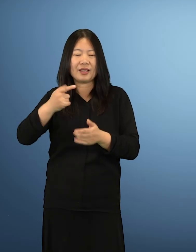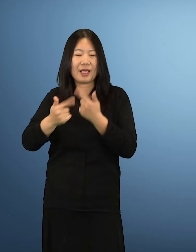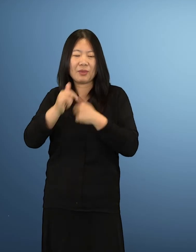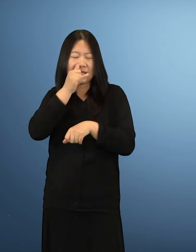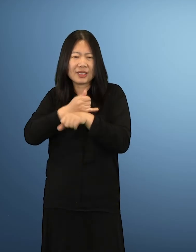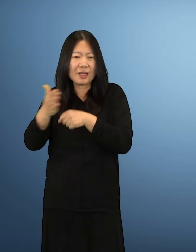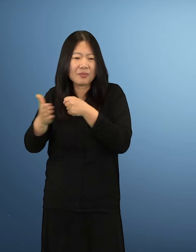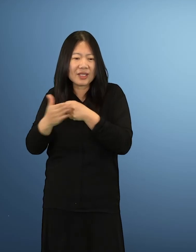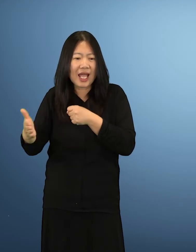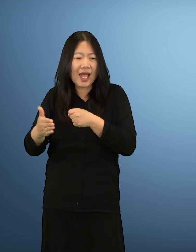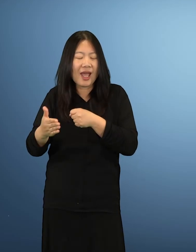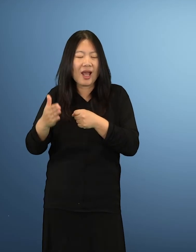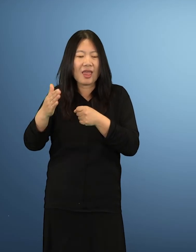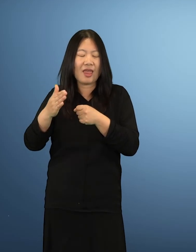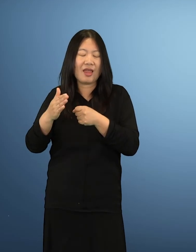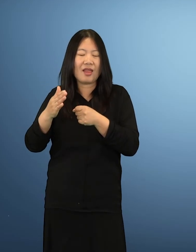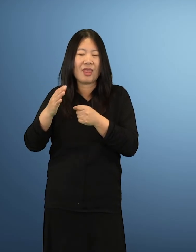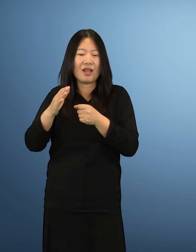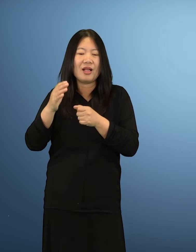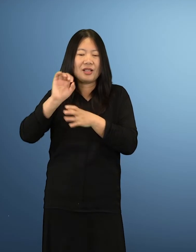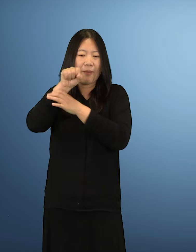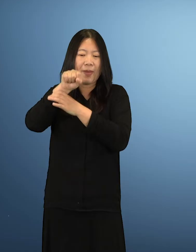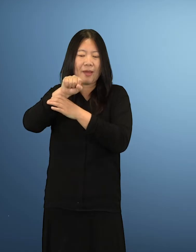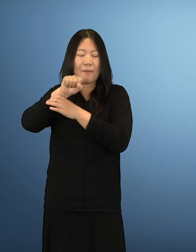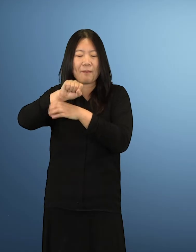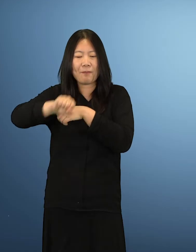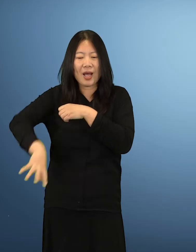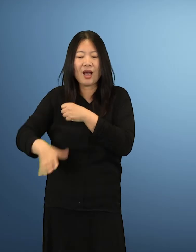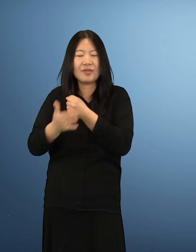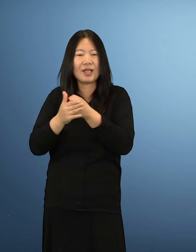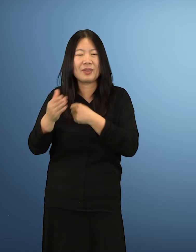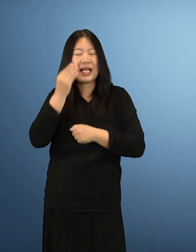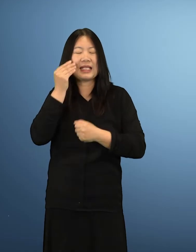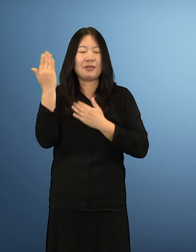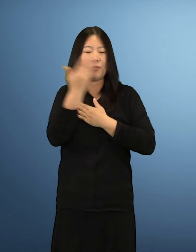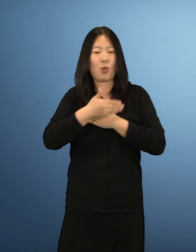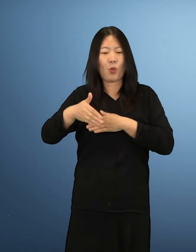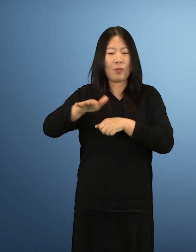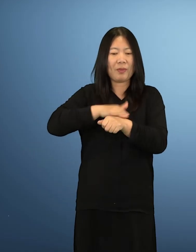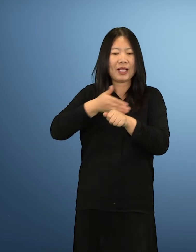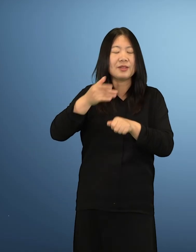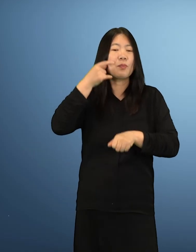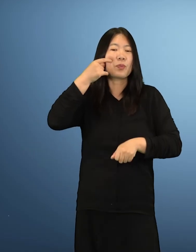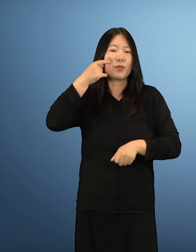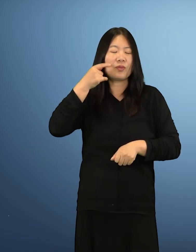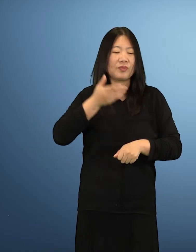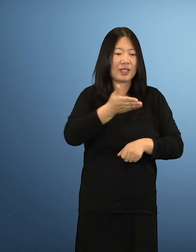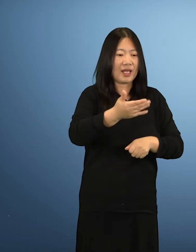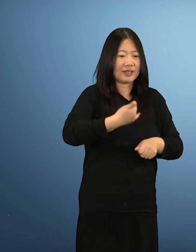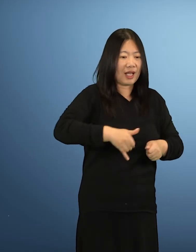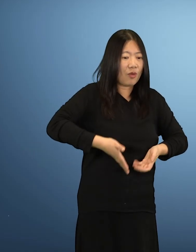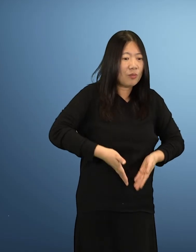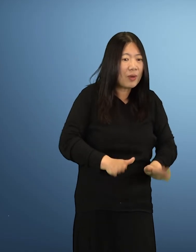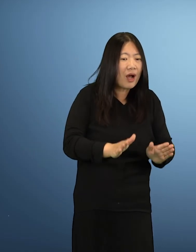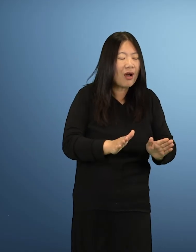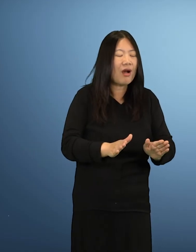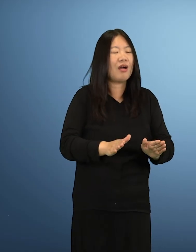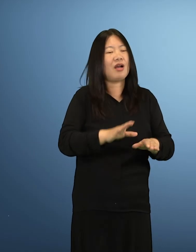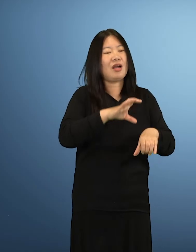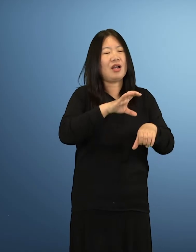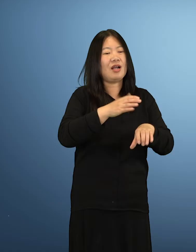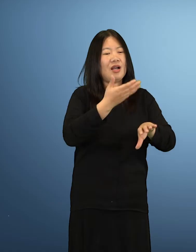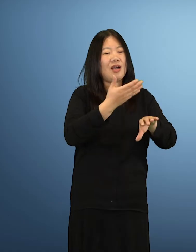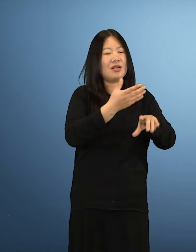떨어짐으로 그 기름에 내 몸에 바르지 못할 것이며 네가 자녀를 낳을지라도 그들이